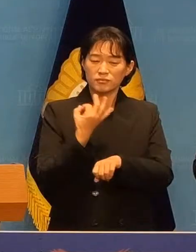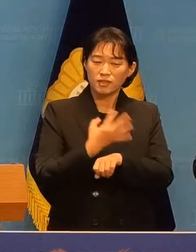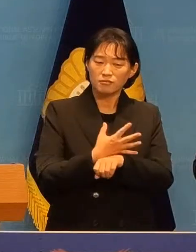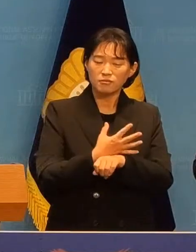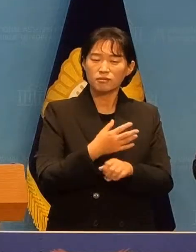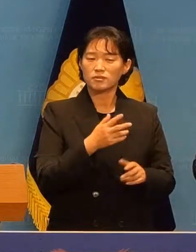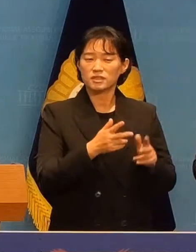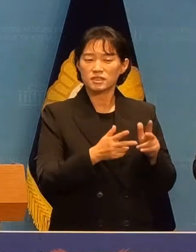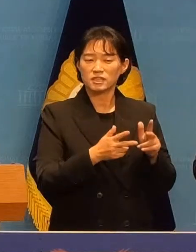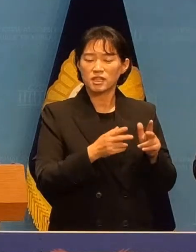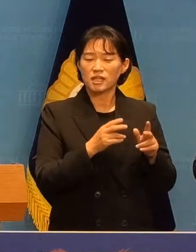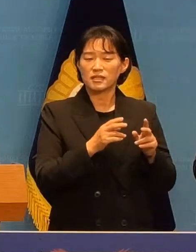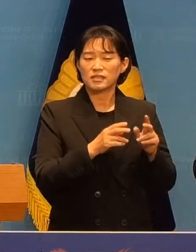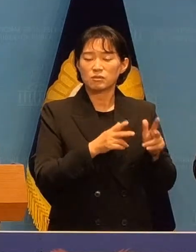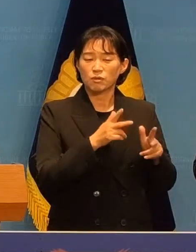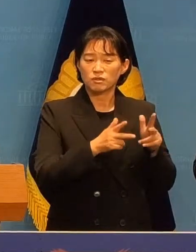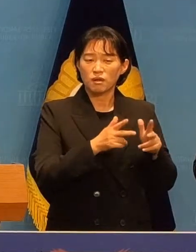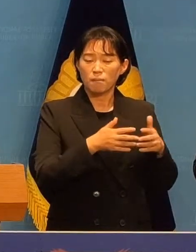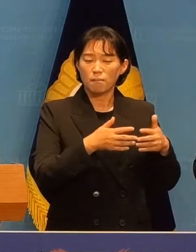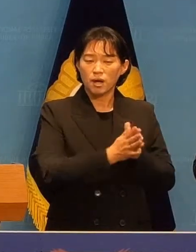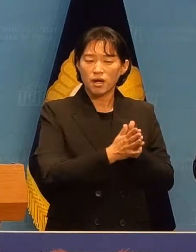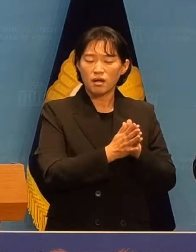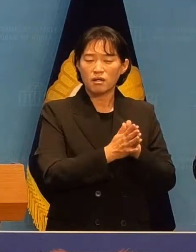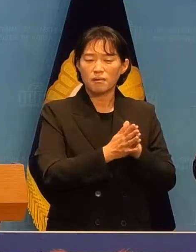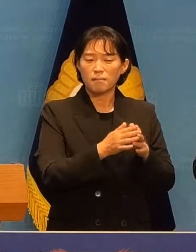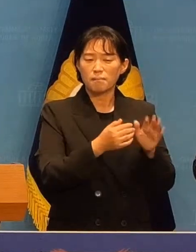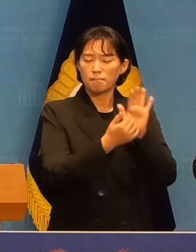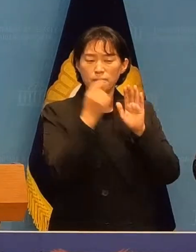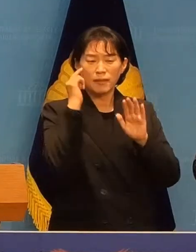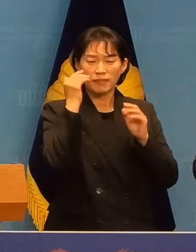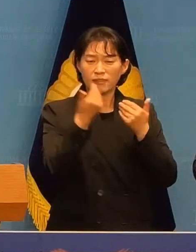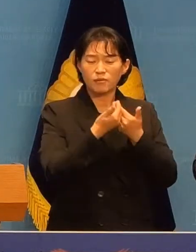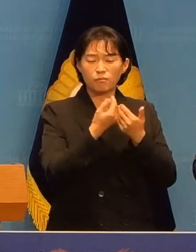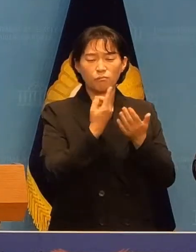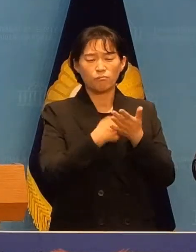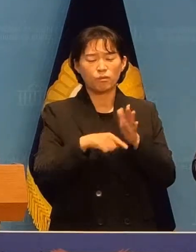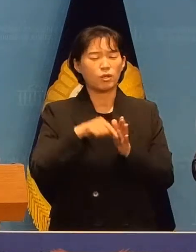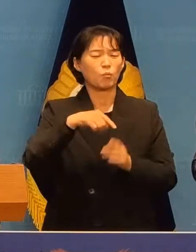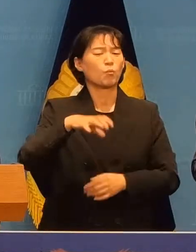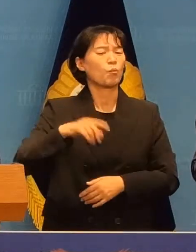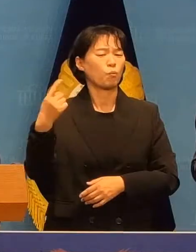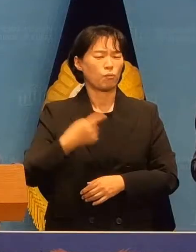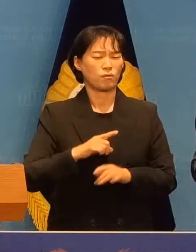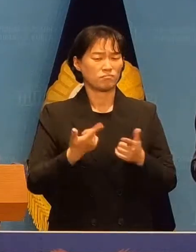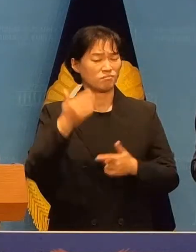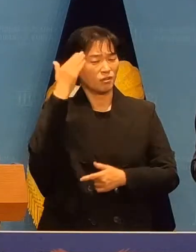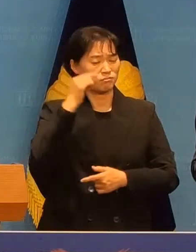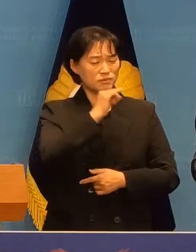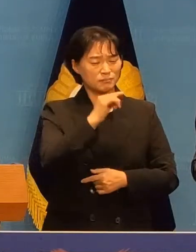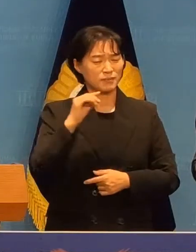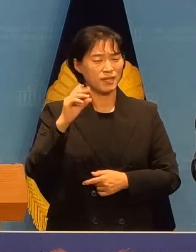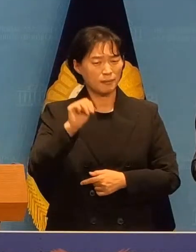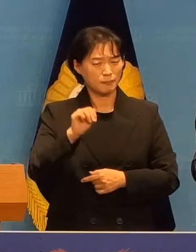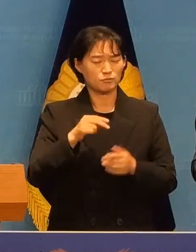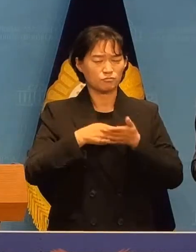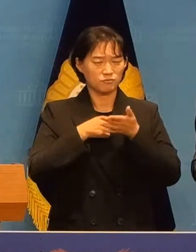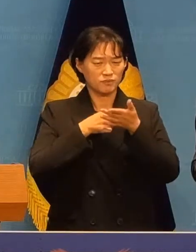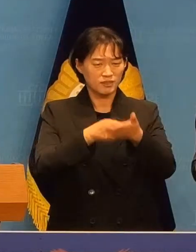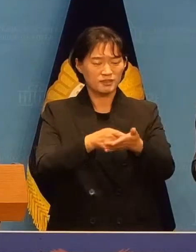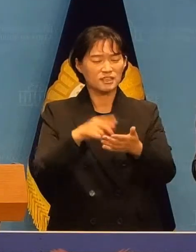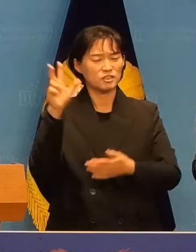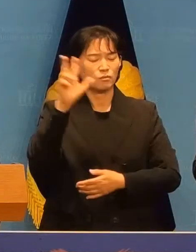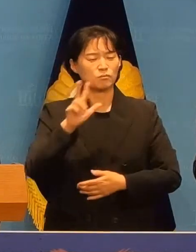부문의 폐쇄만을 반대하기 위해 여기 온 것이 아닙니다. 한국 GM이 추진하고 있는 전국 직영정비